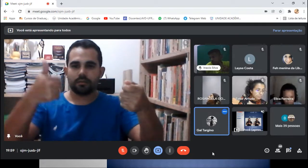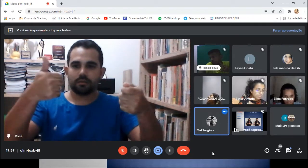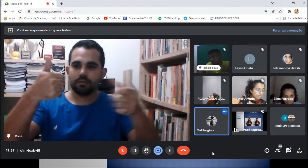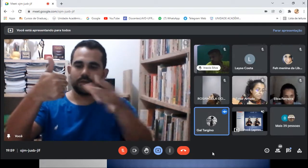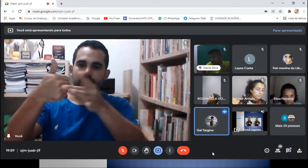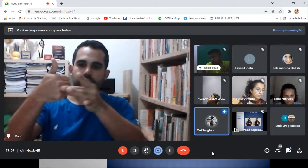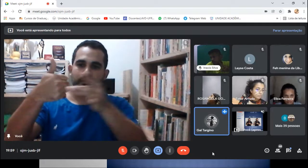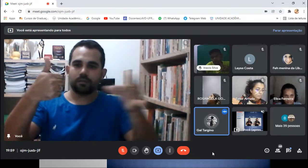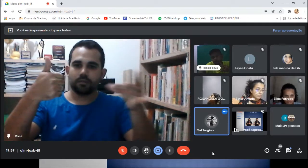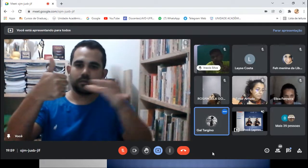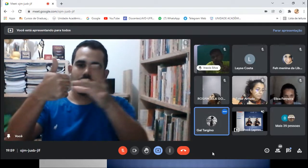Sinal.